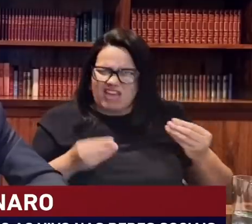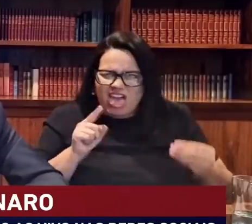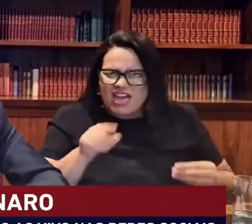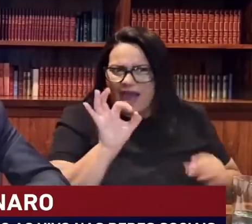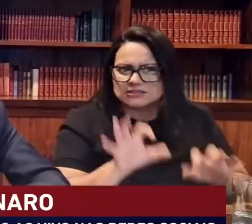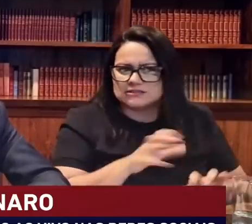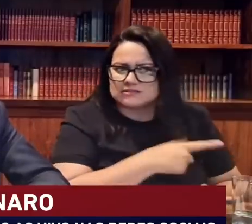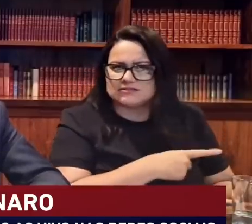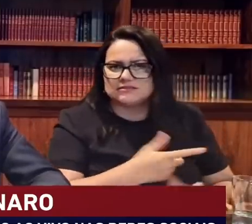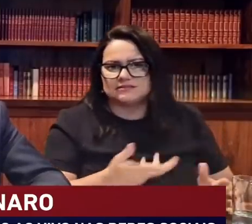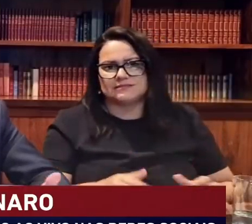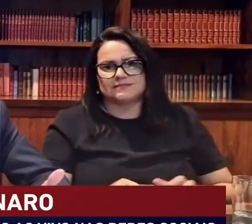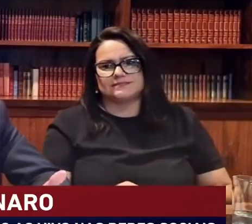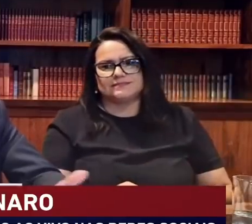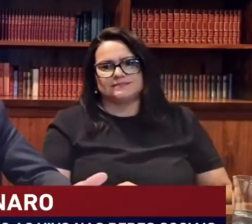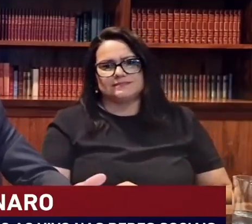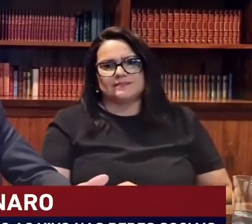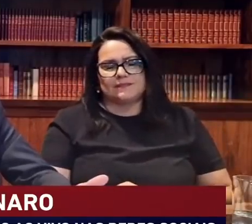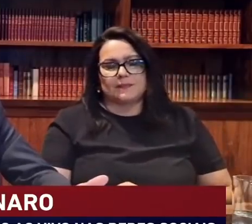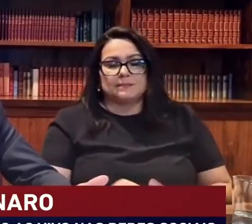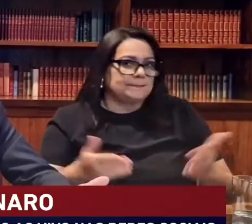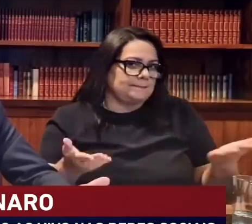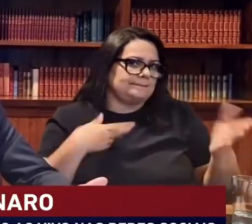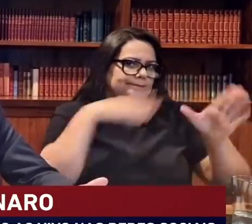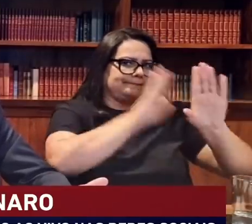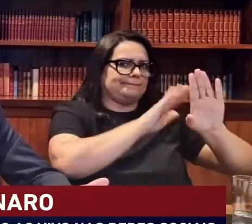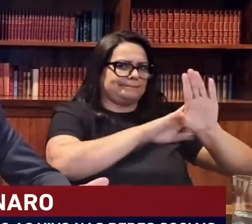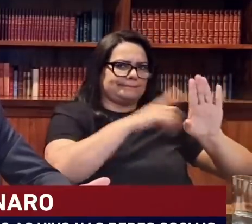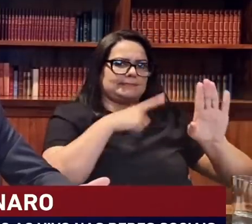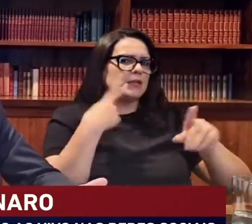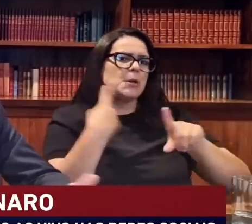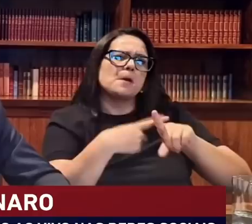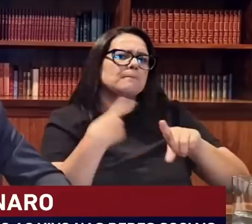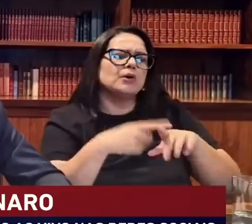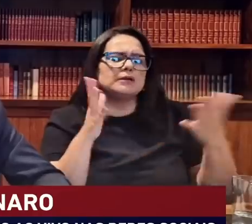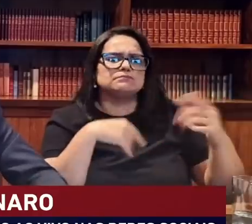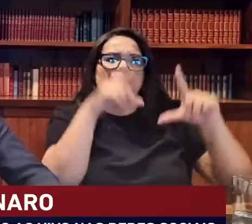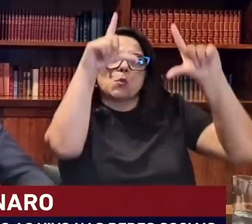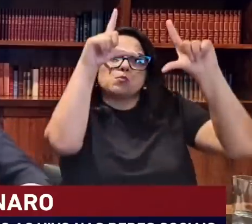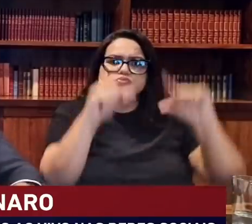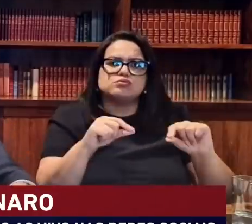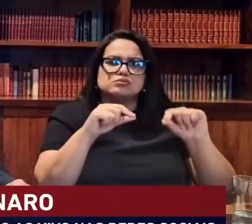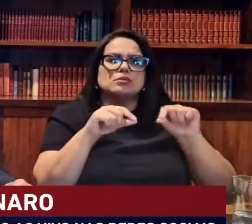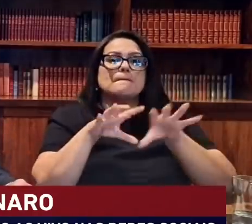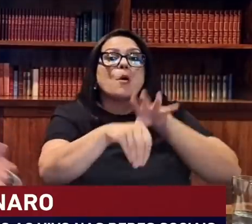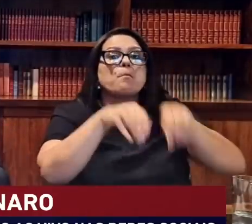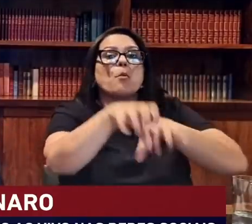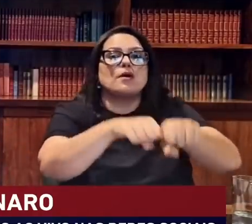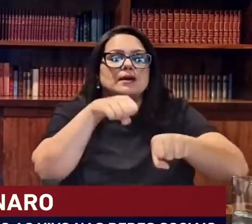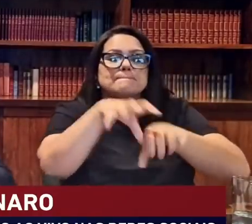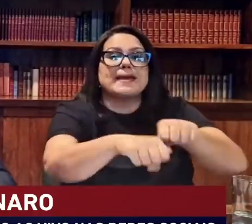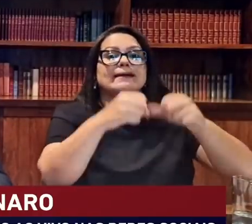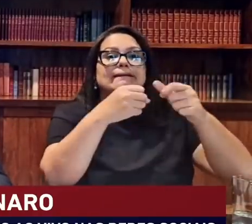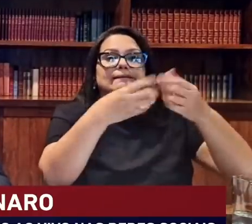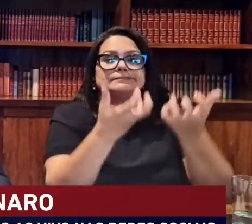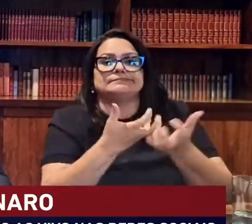certo? E, na verdade, tem alguma coisa. Por que que caiu assustadoramente as invasões no campo? Além dos